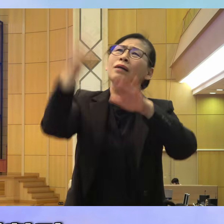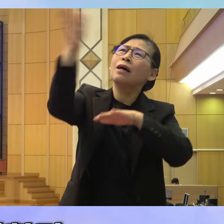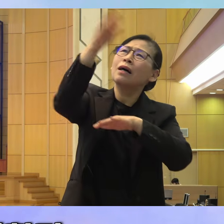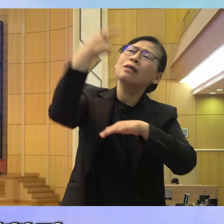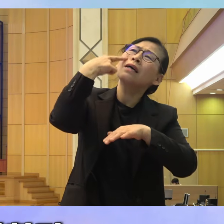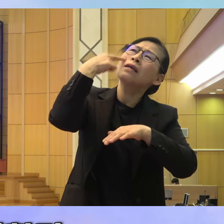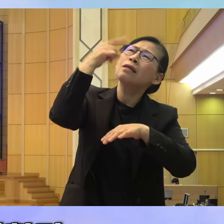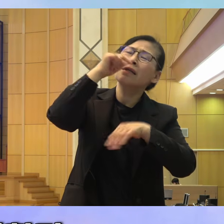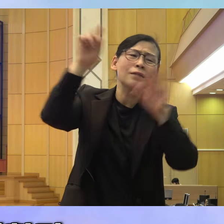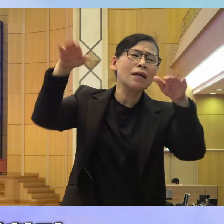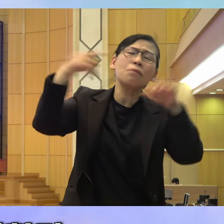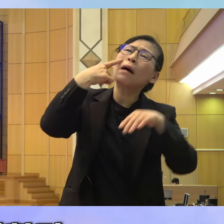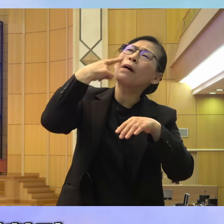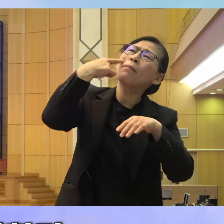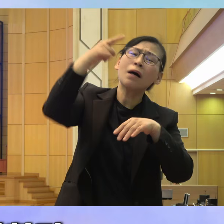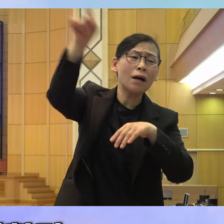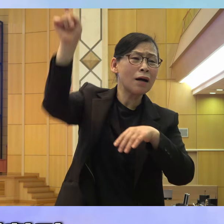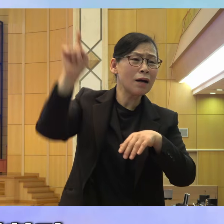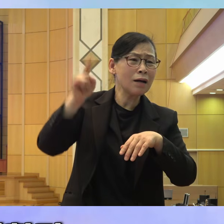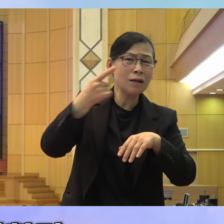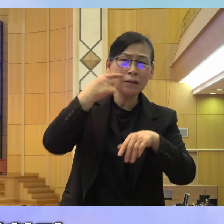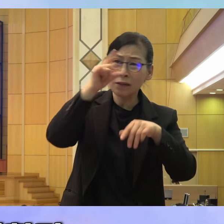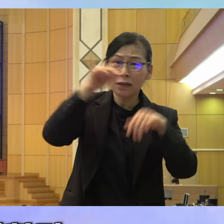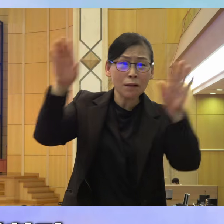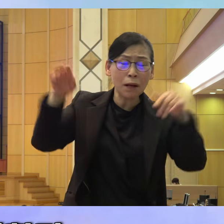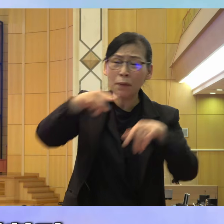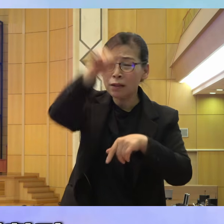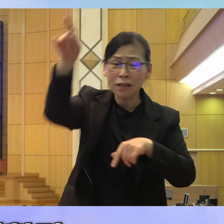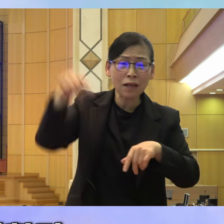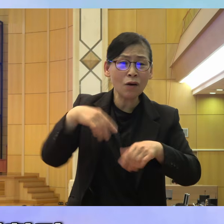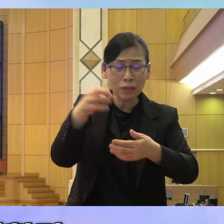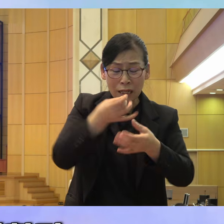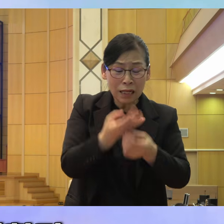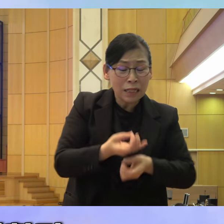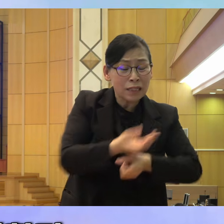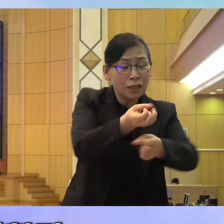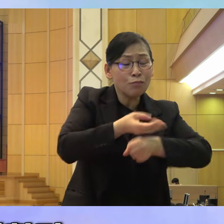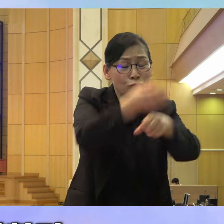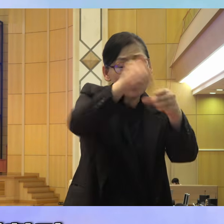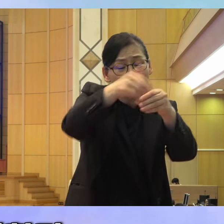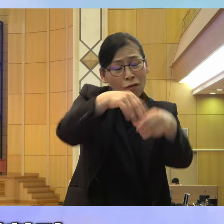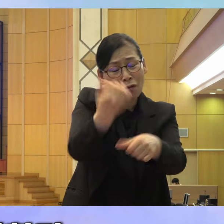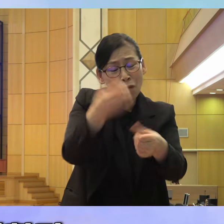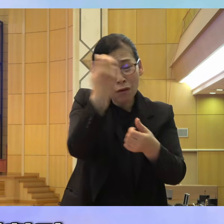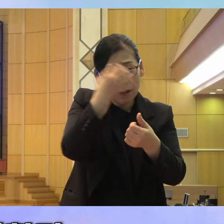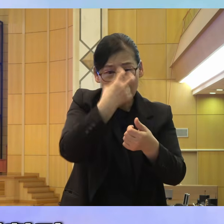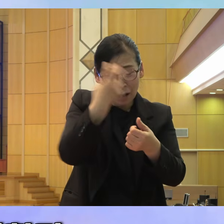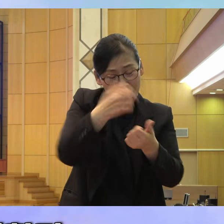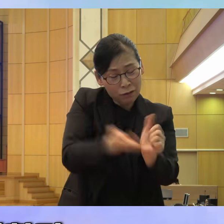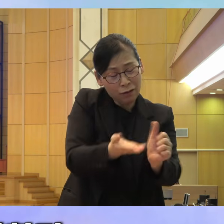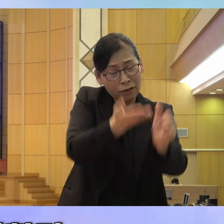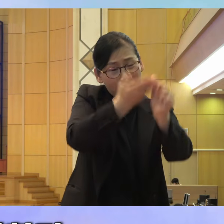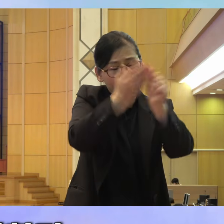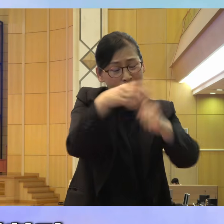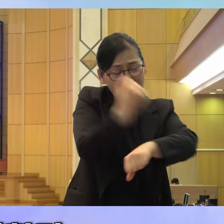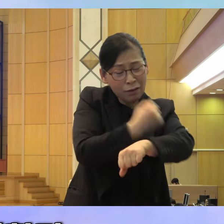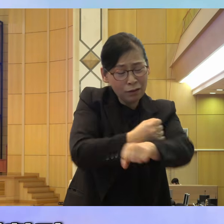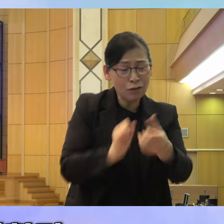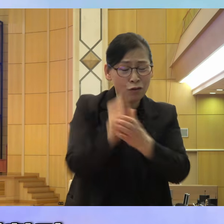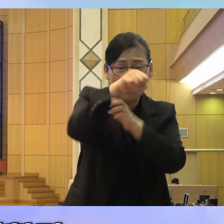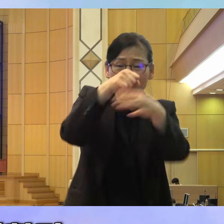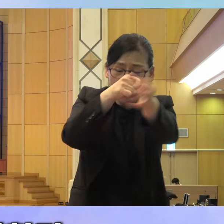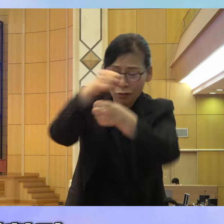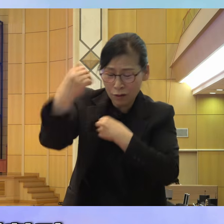우리를 깨닫게 하기 위해서 저 공중의 나라는 새를 봐라. 새가 언제 씨 뿌리더냐, 언제 곡식을 가꾸더냐, 그래서 열매를